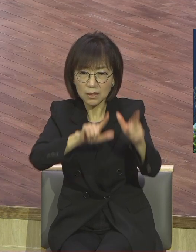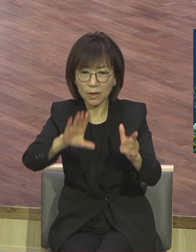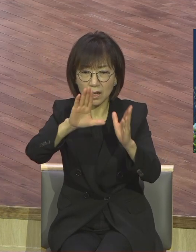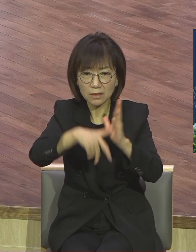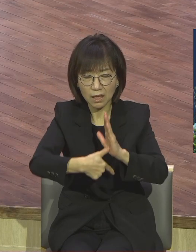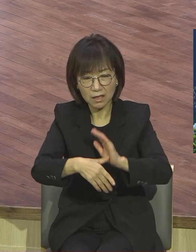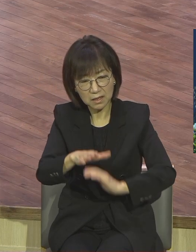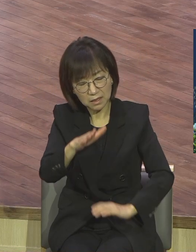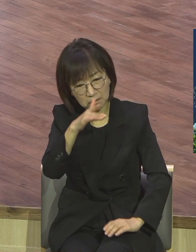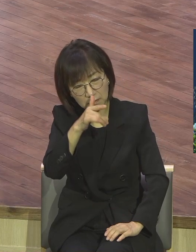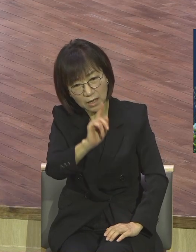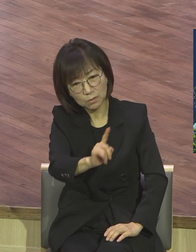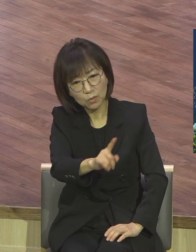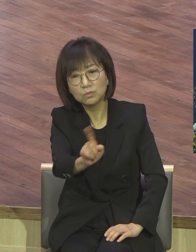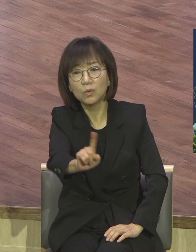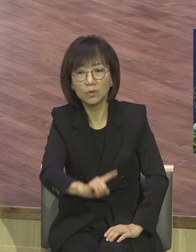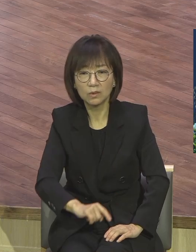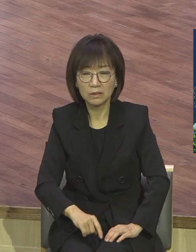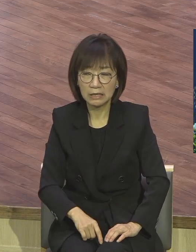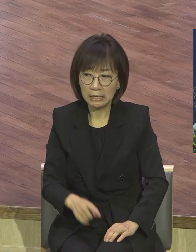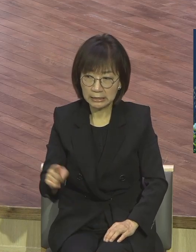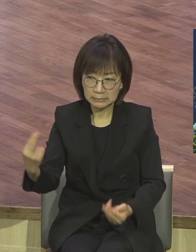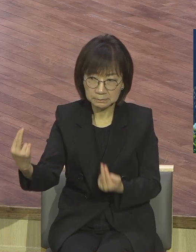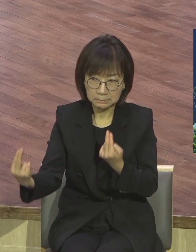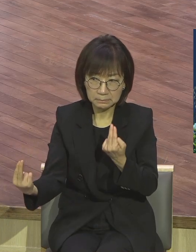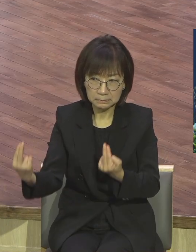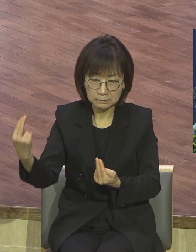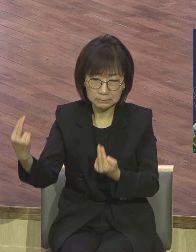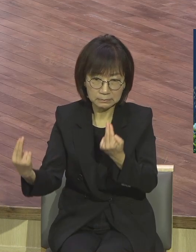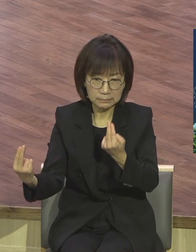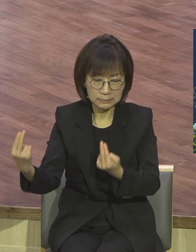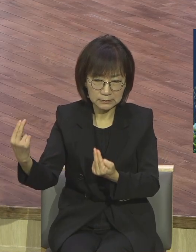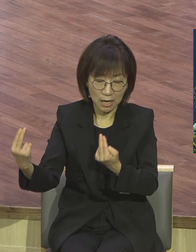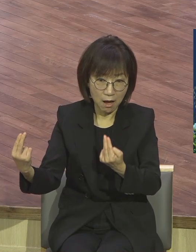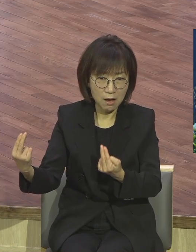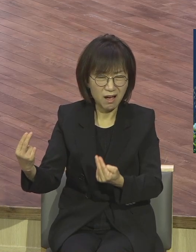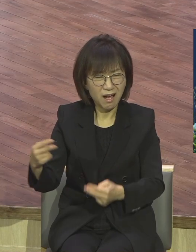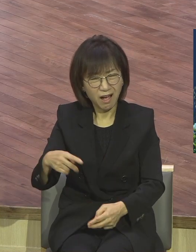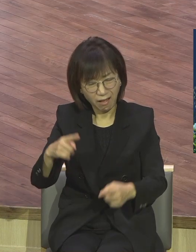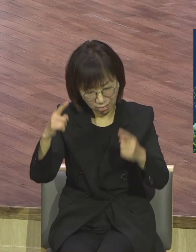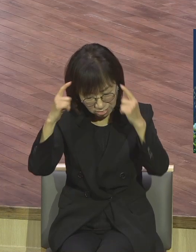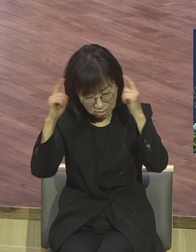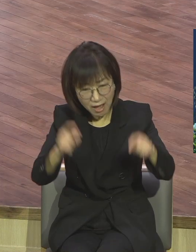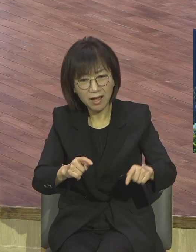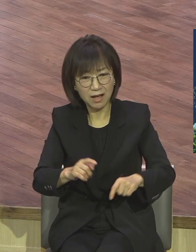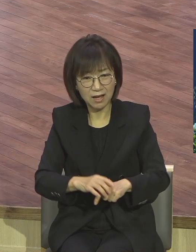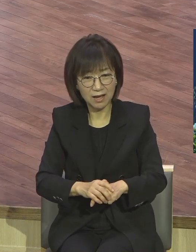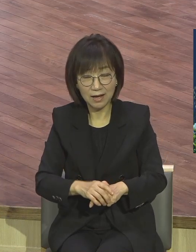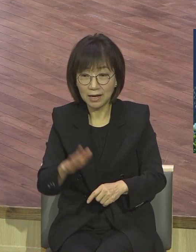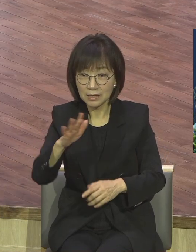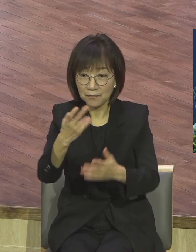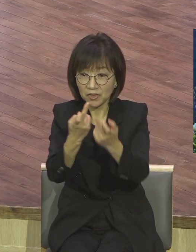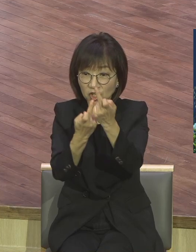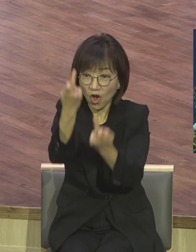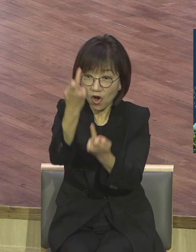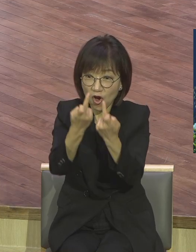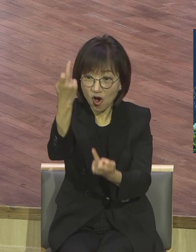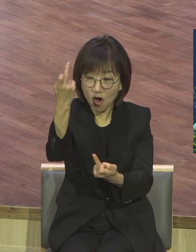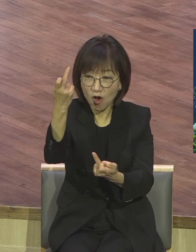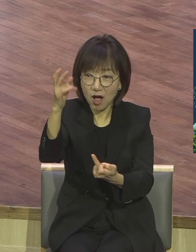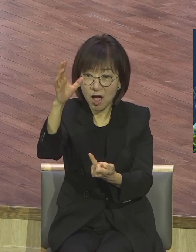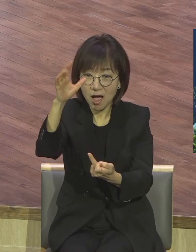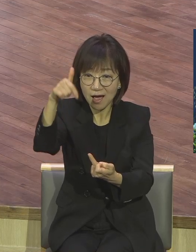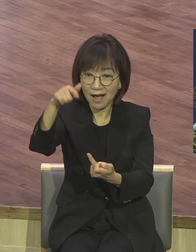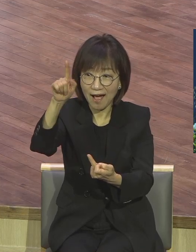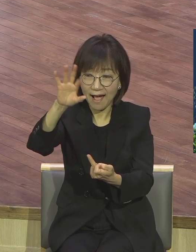다른 사람과 비교해서 사는 것. 동생 아벨을 살인한 이 가인의 범죄가 뭐요?